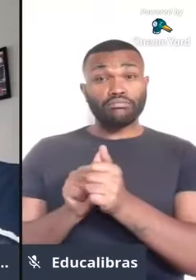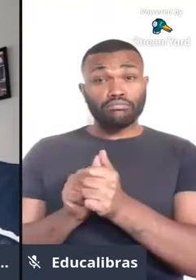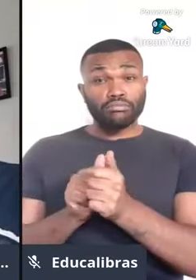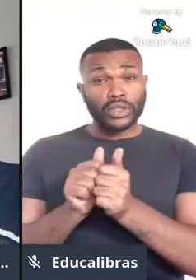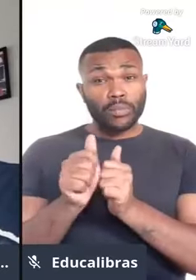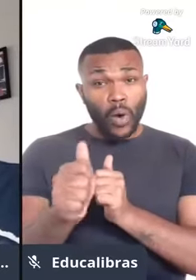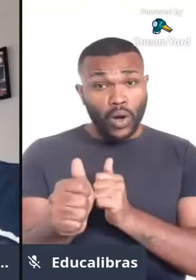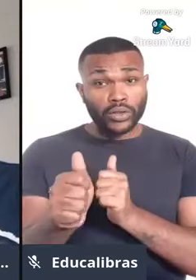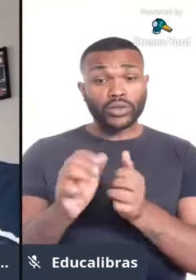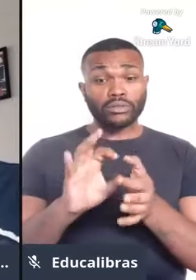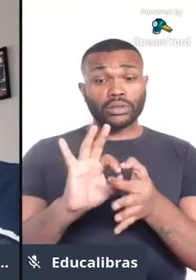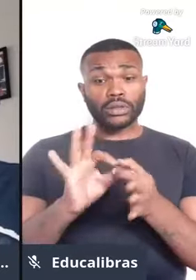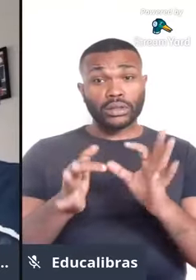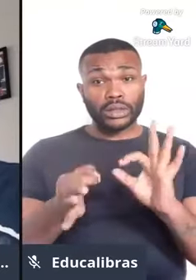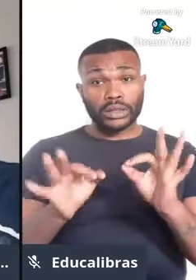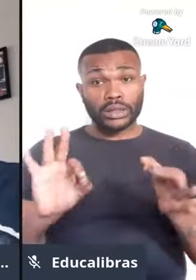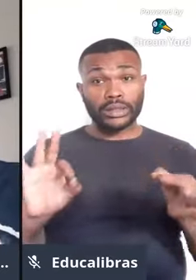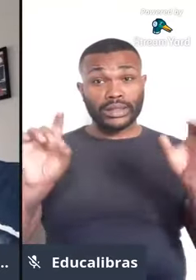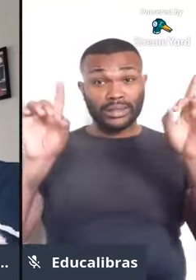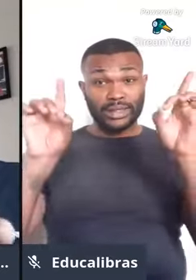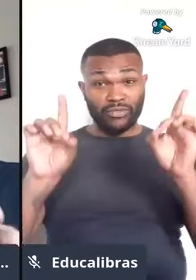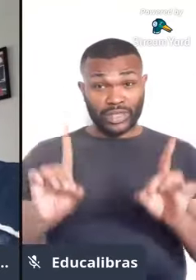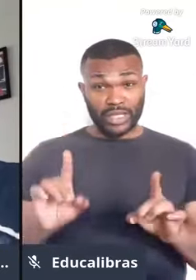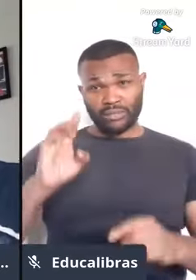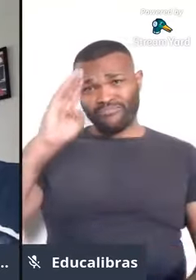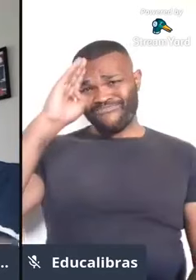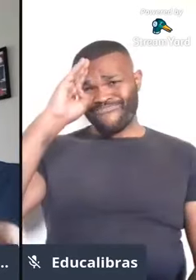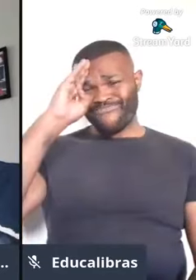paralímpico, principalmente, ela é